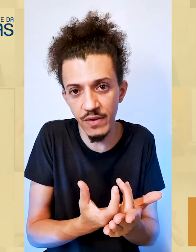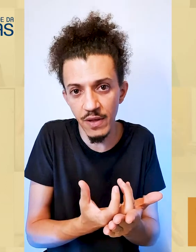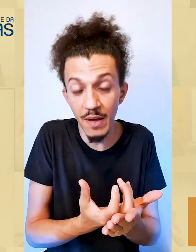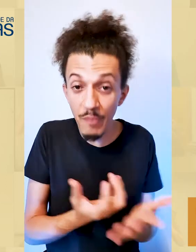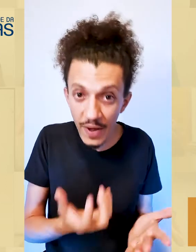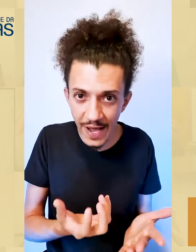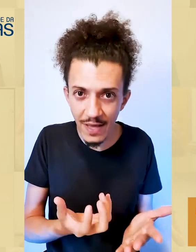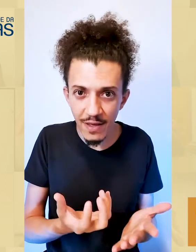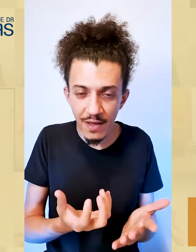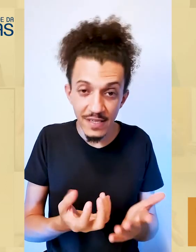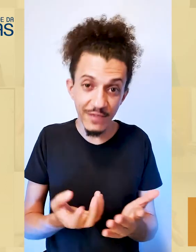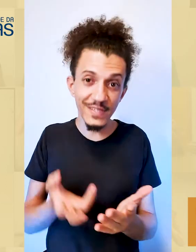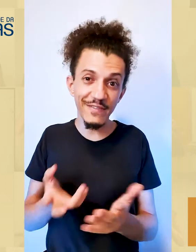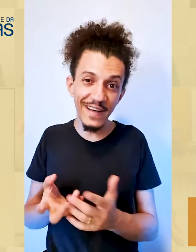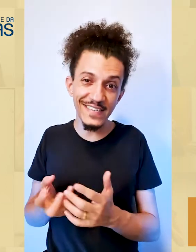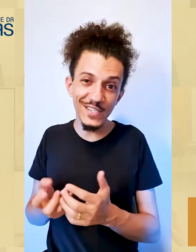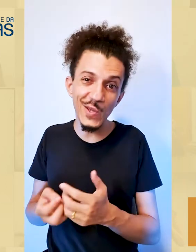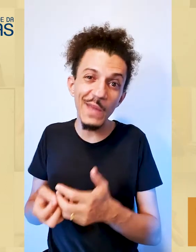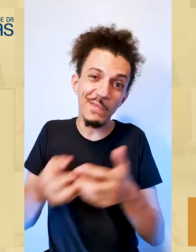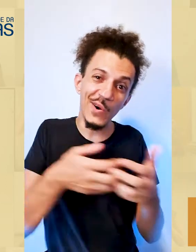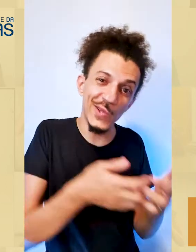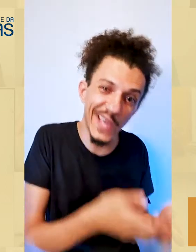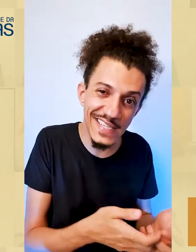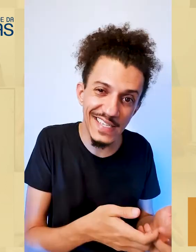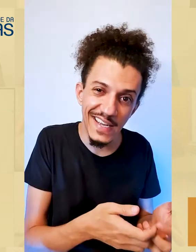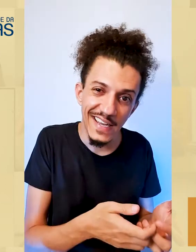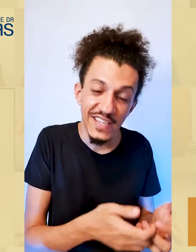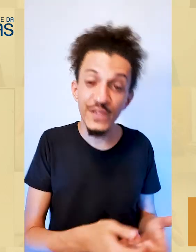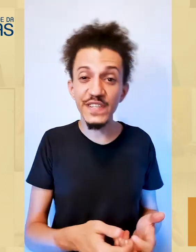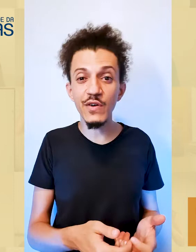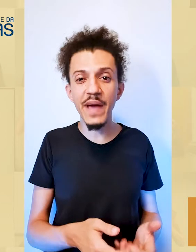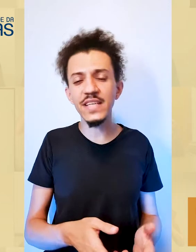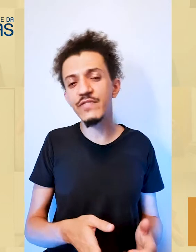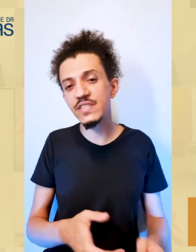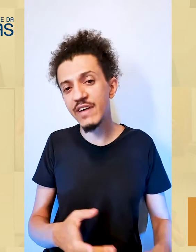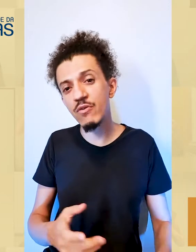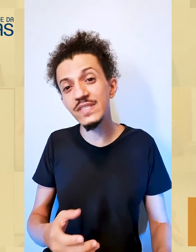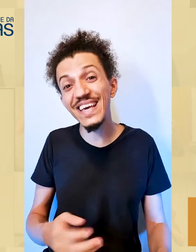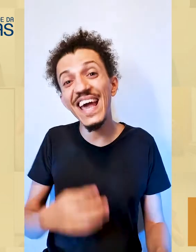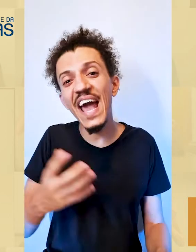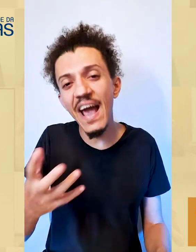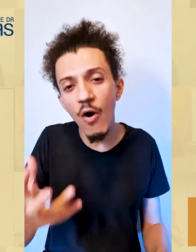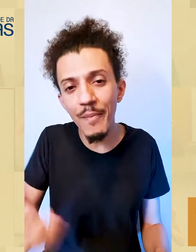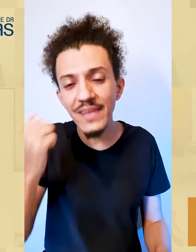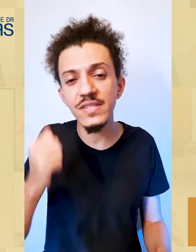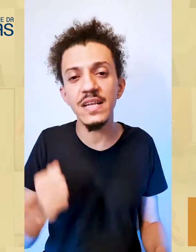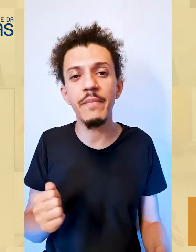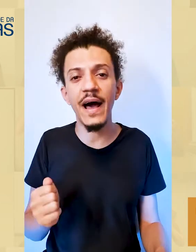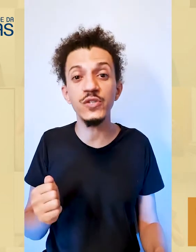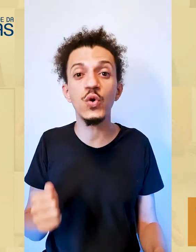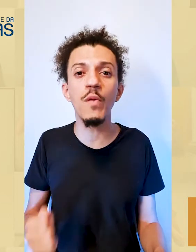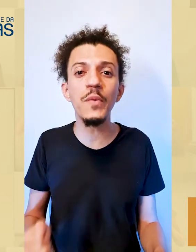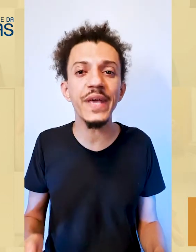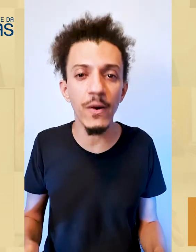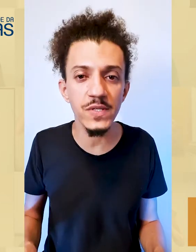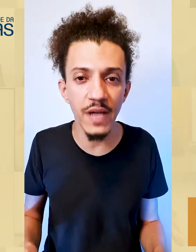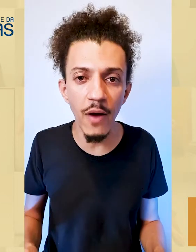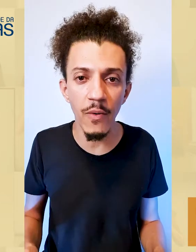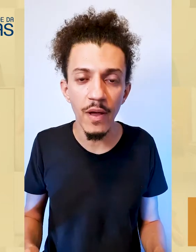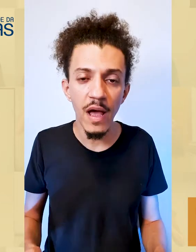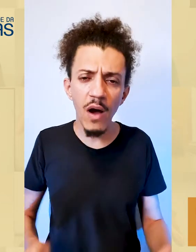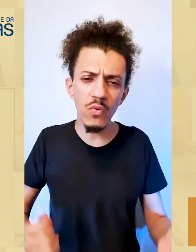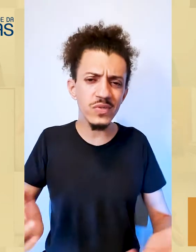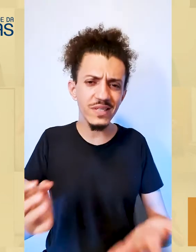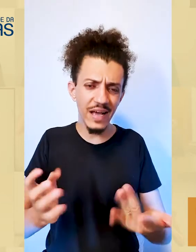fazendo. Porém, se você faz isso em português, dificilmente você vai conseguir realmente se lembrar de como que é o